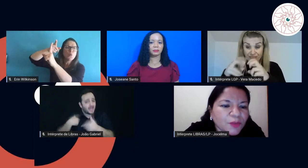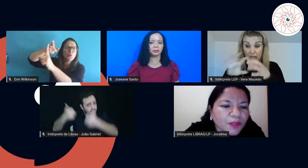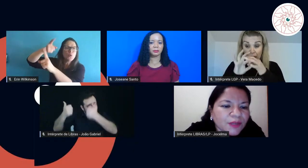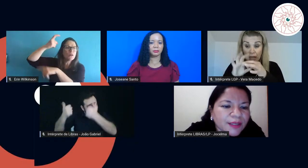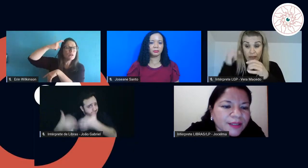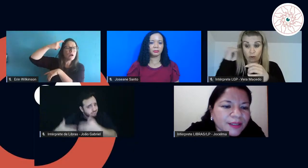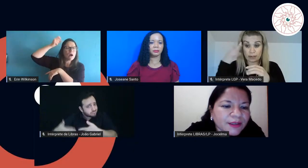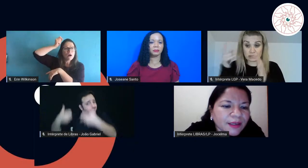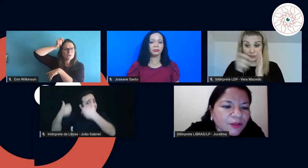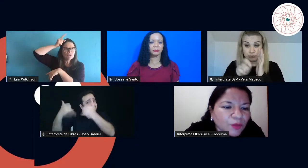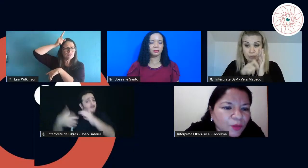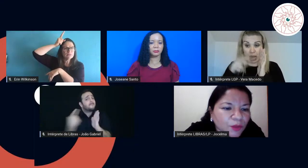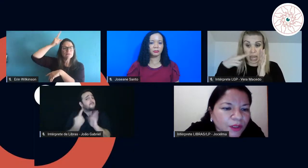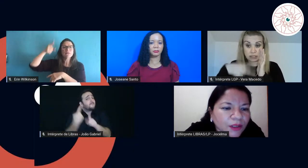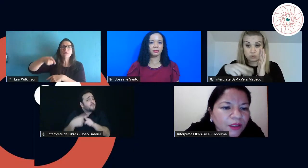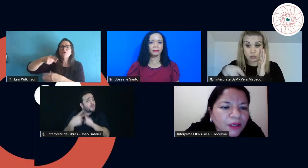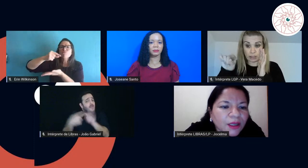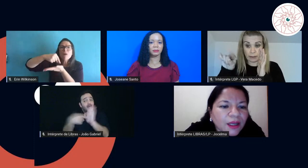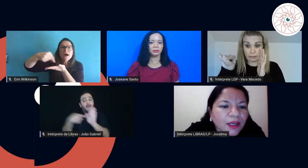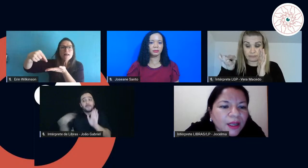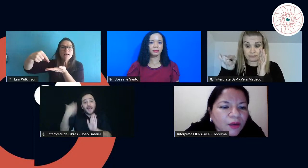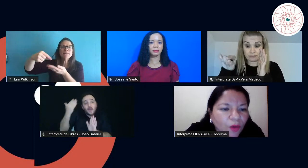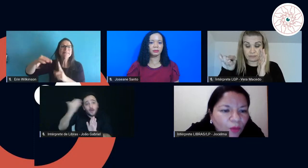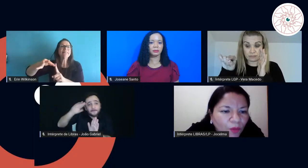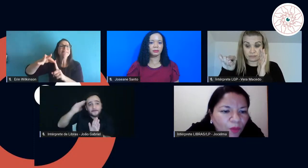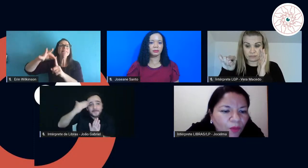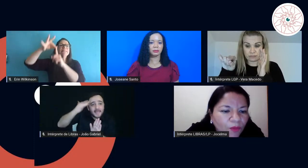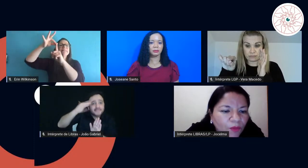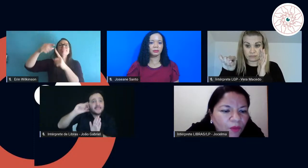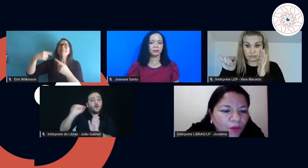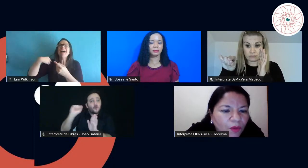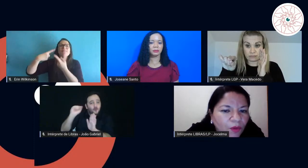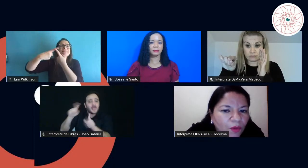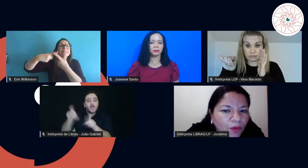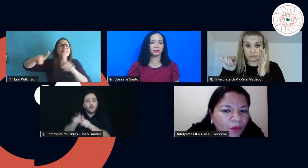entendimento da escrita, da leitura, em